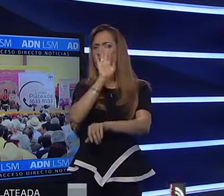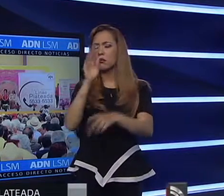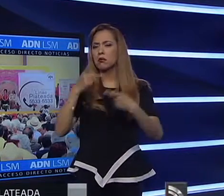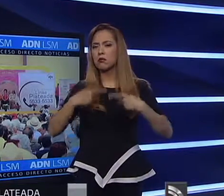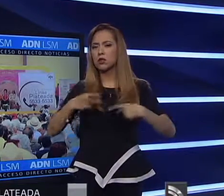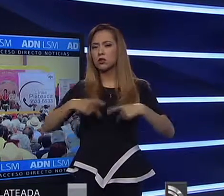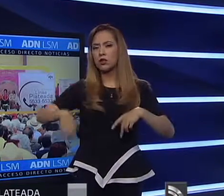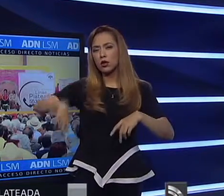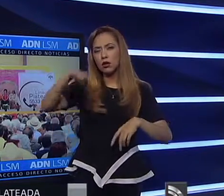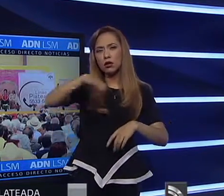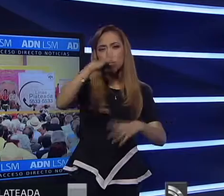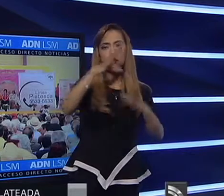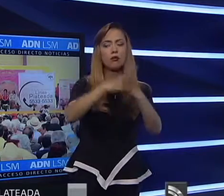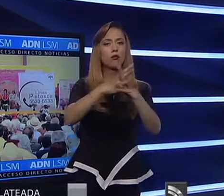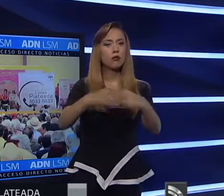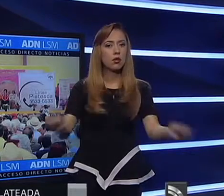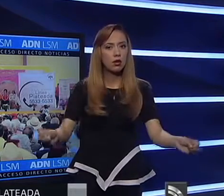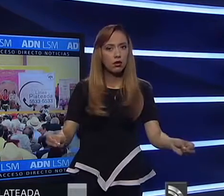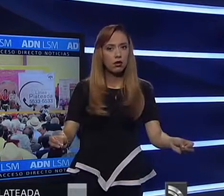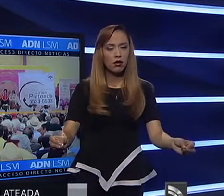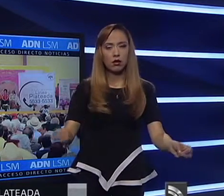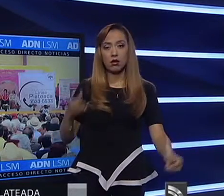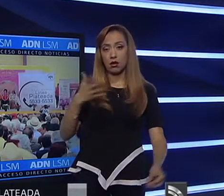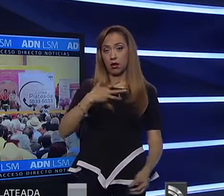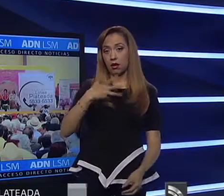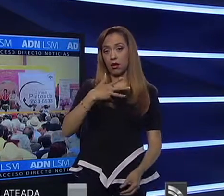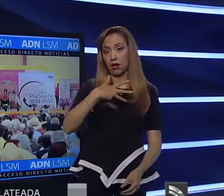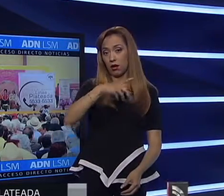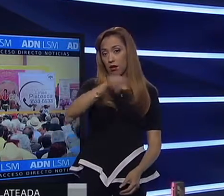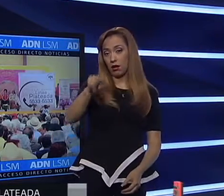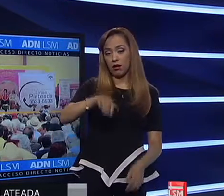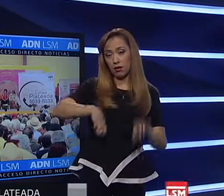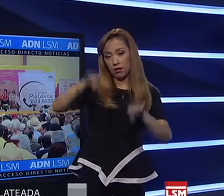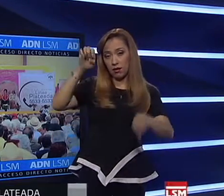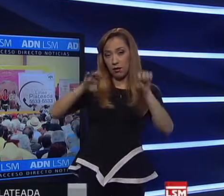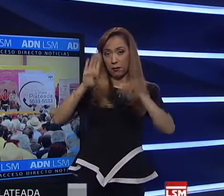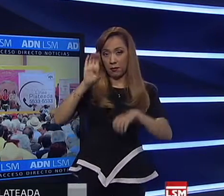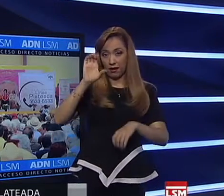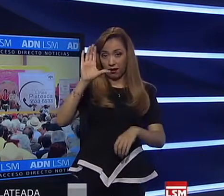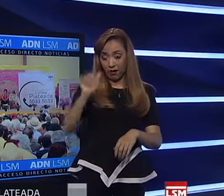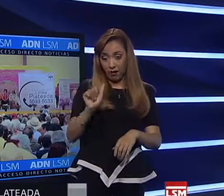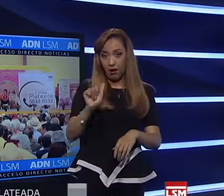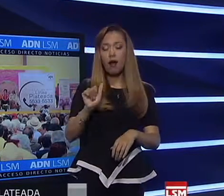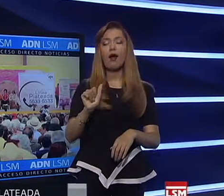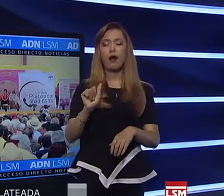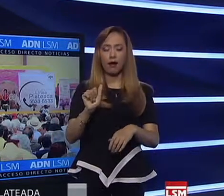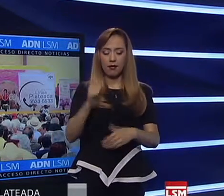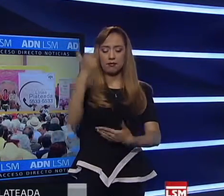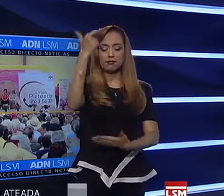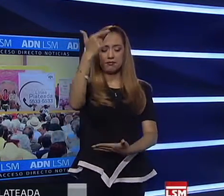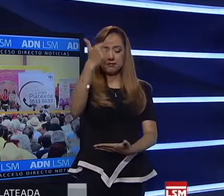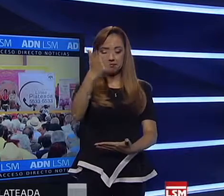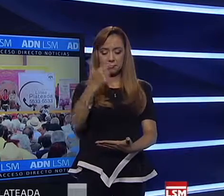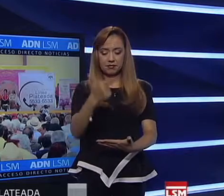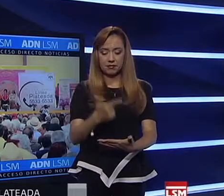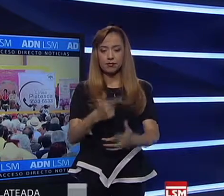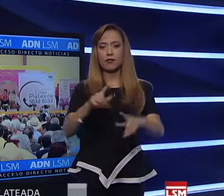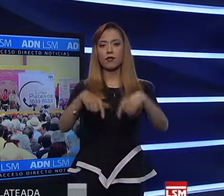desaparecidos. Las personas que reciben programas sociales son inscritas en un padrón y se les otorga una pulsera.